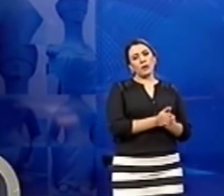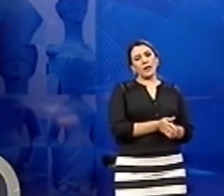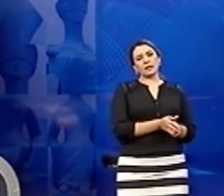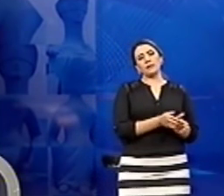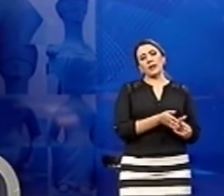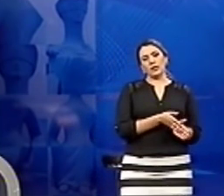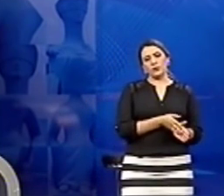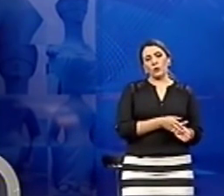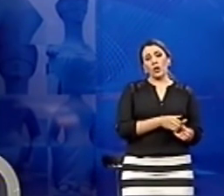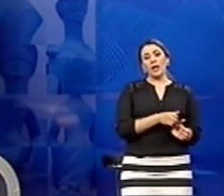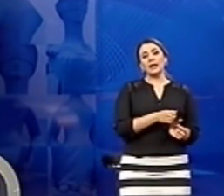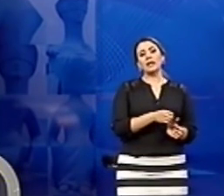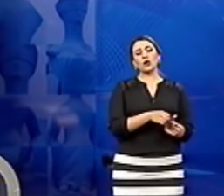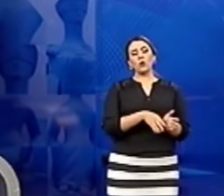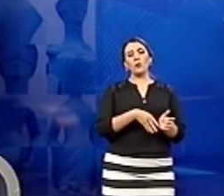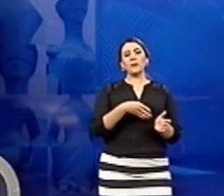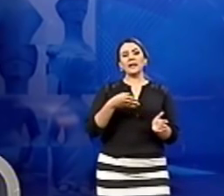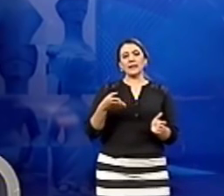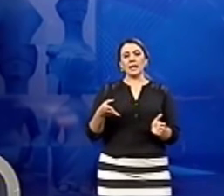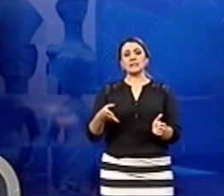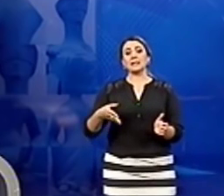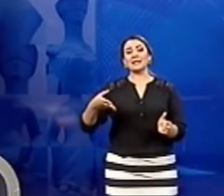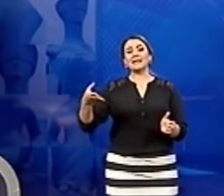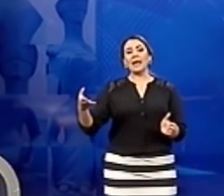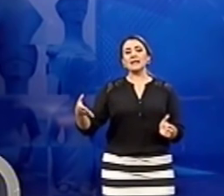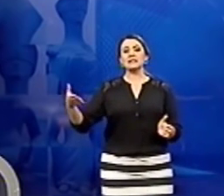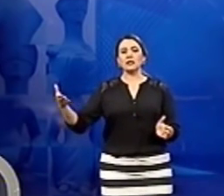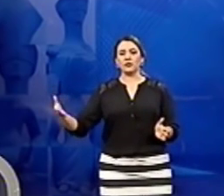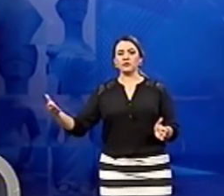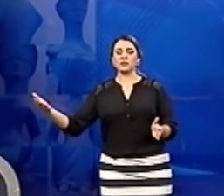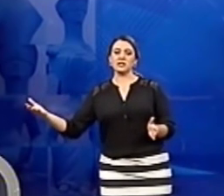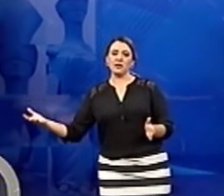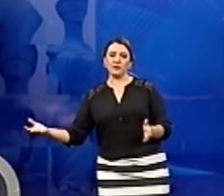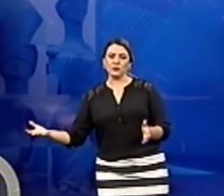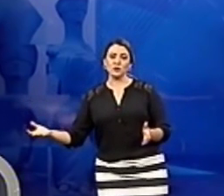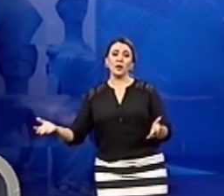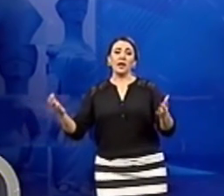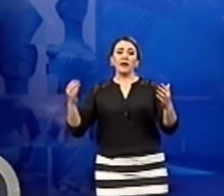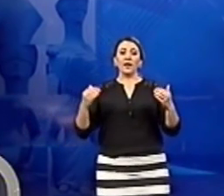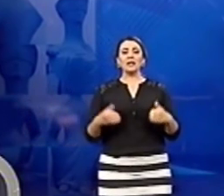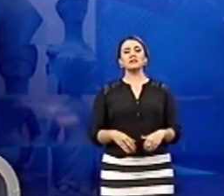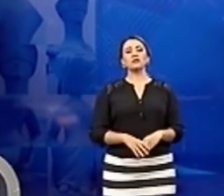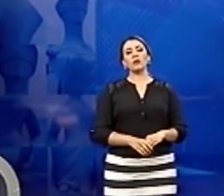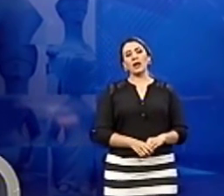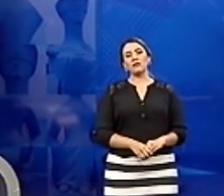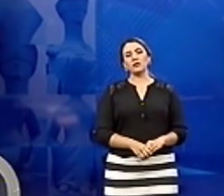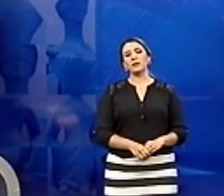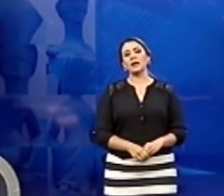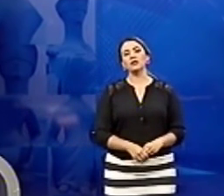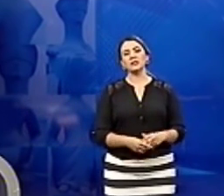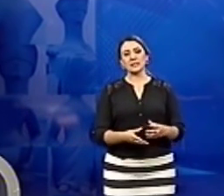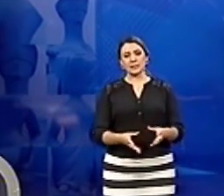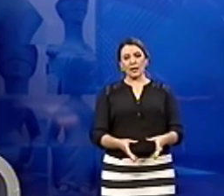qualquer trabalhador que completasse 10 anos de serviço, ele se tornava um empregado